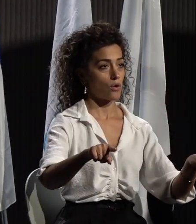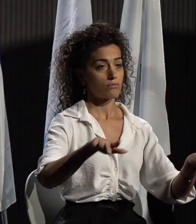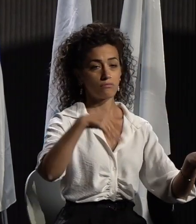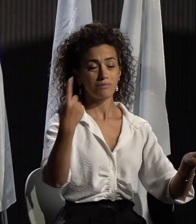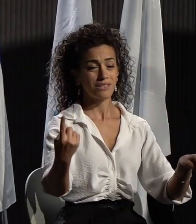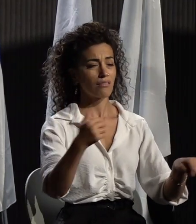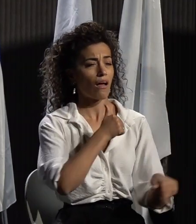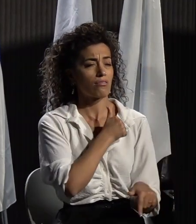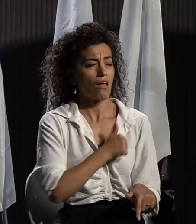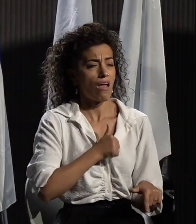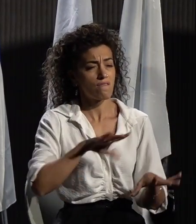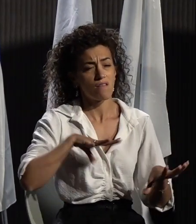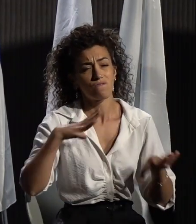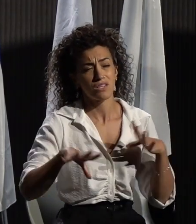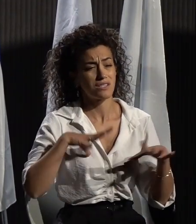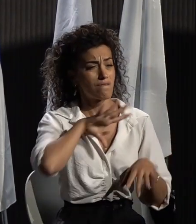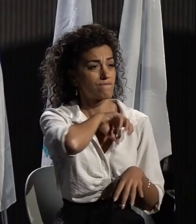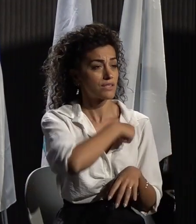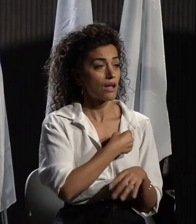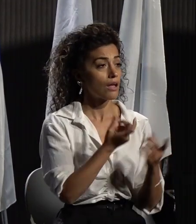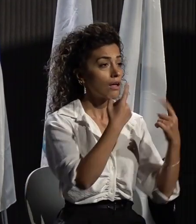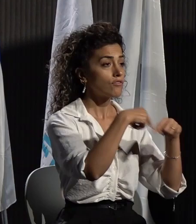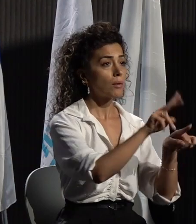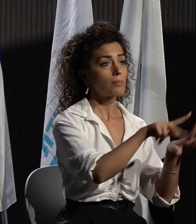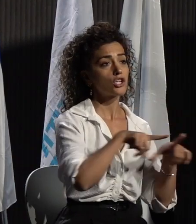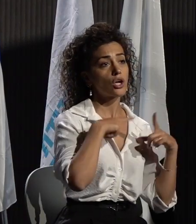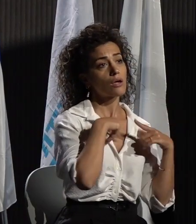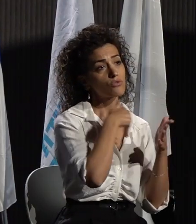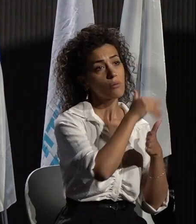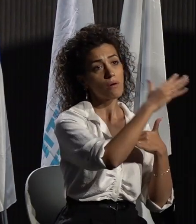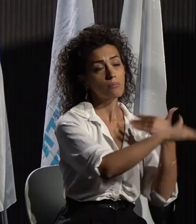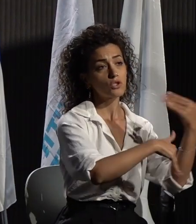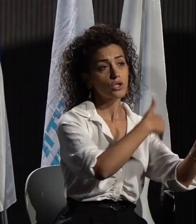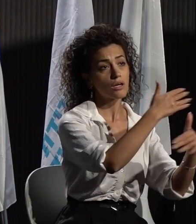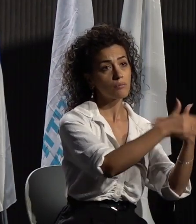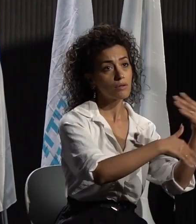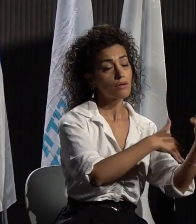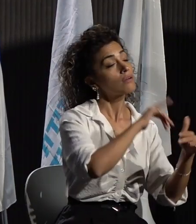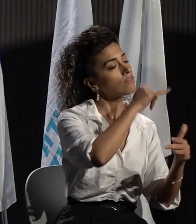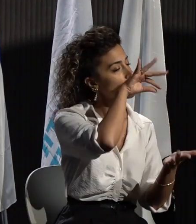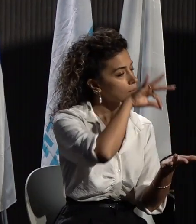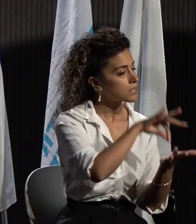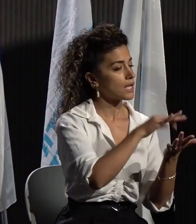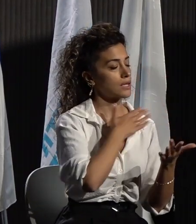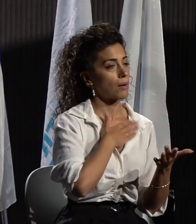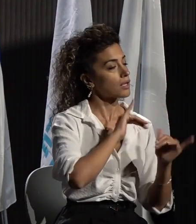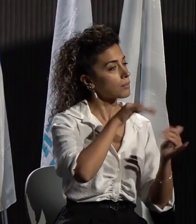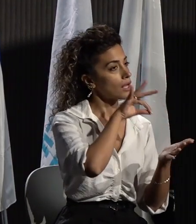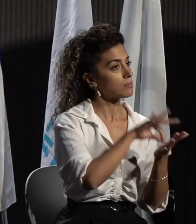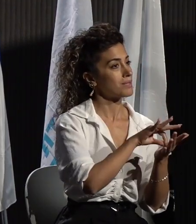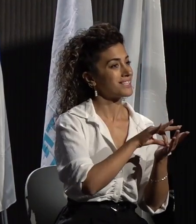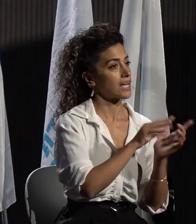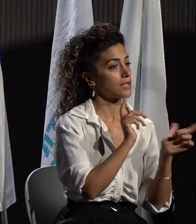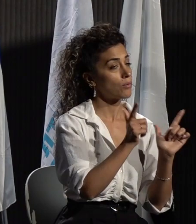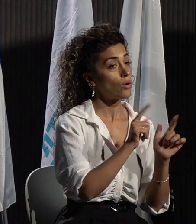אבל וצער וזעם בצד החיים הממשיכים, וציון חגים ומועדים, אולי גם